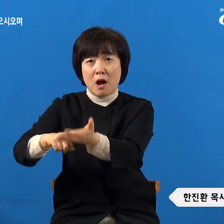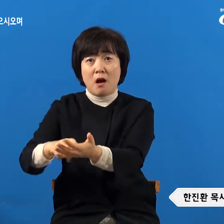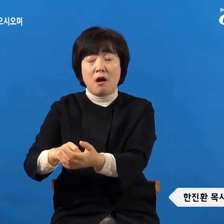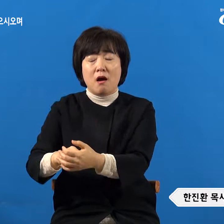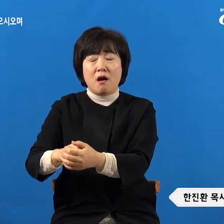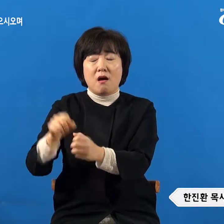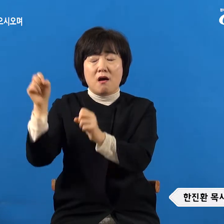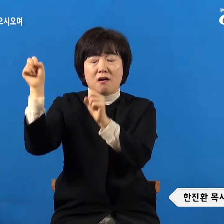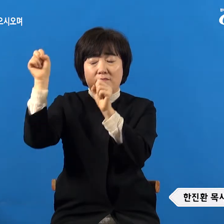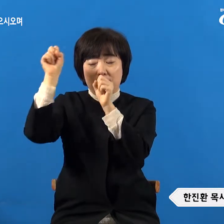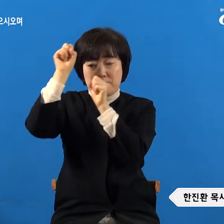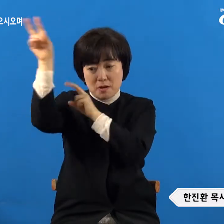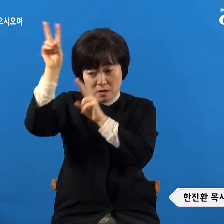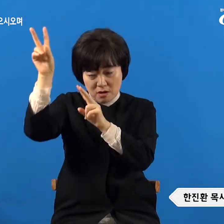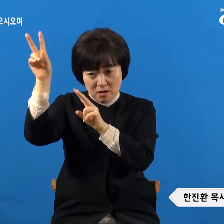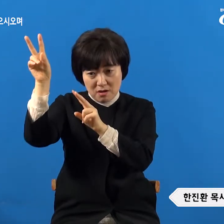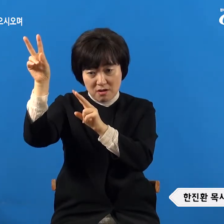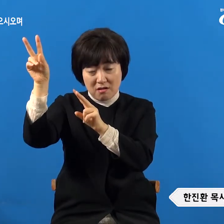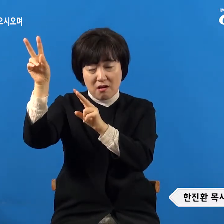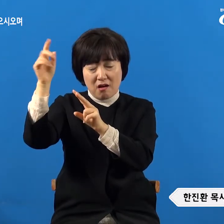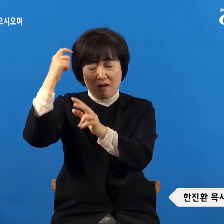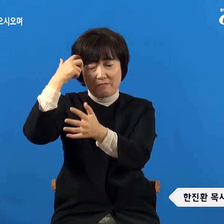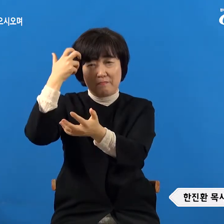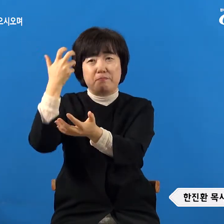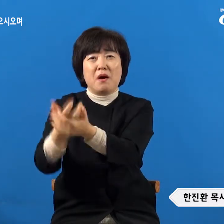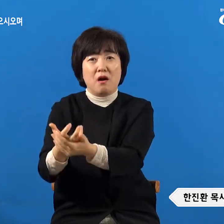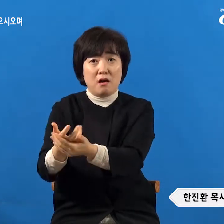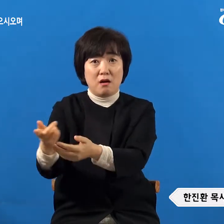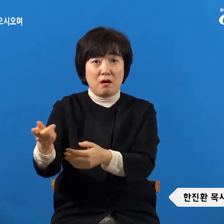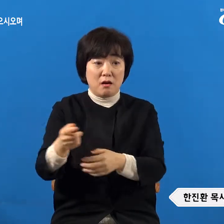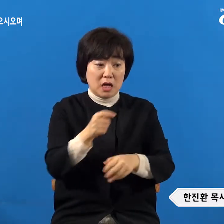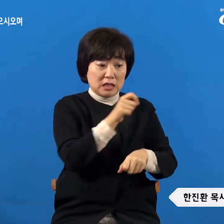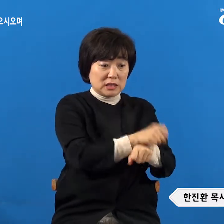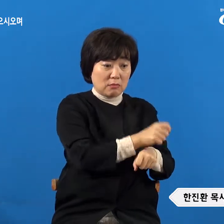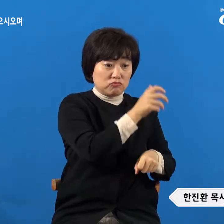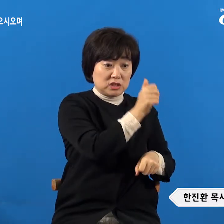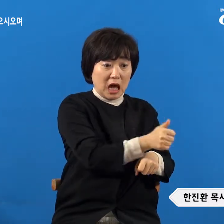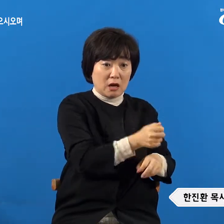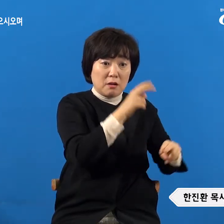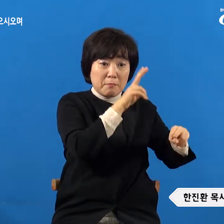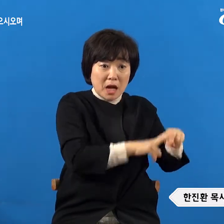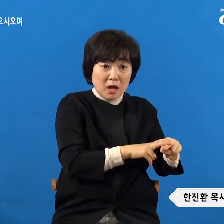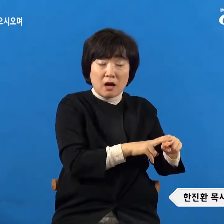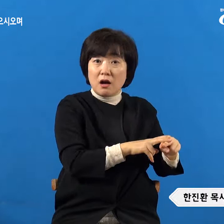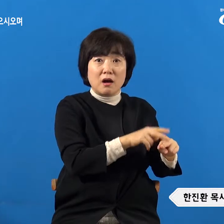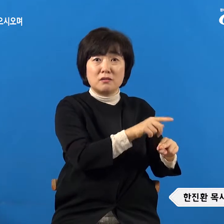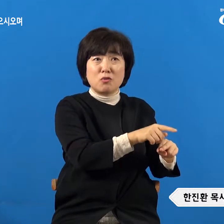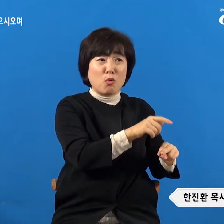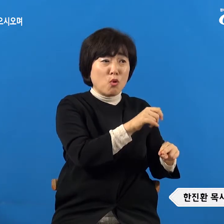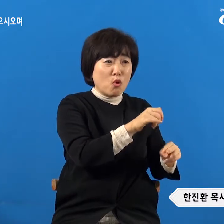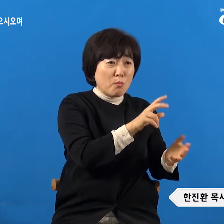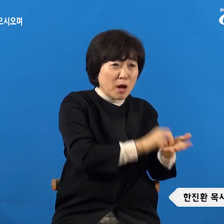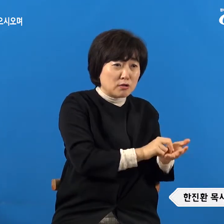갑자기 청천벽력 같은 소식이죠. 사무장이 문제가 아니라 생명이 오락가락하게